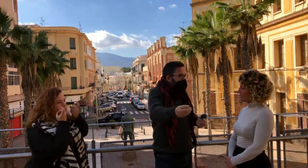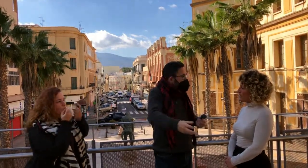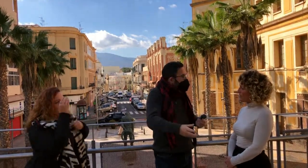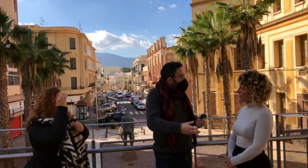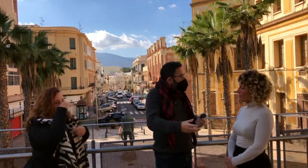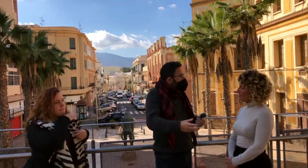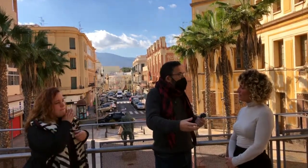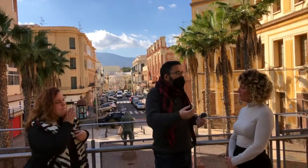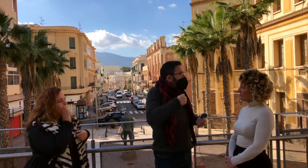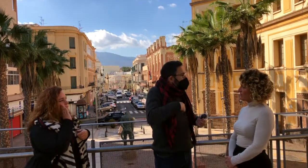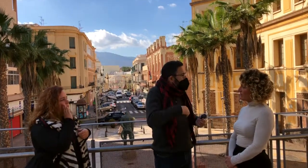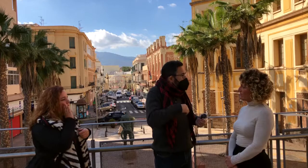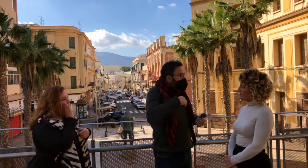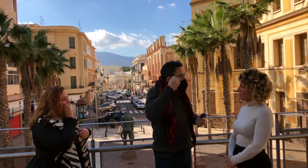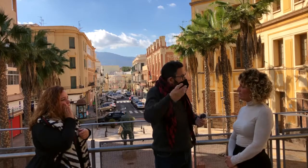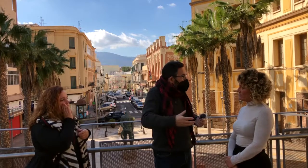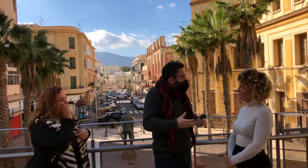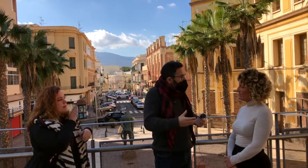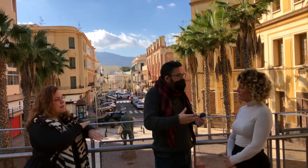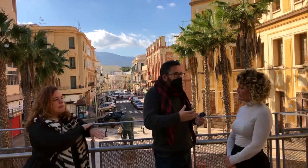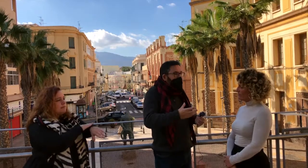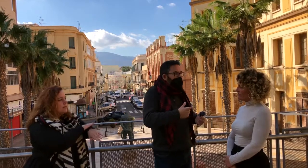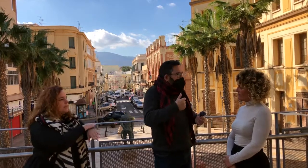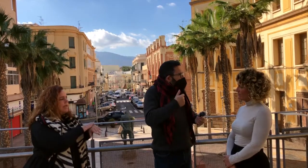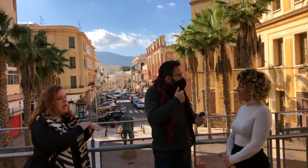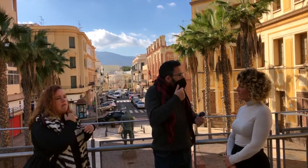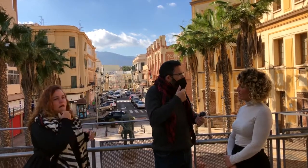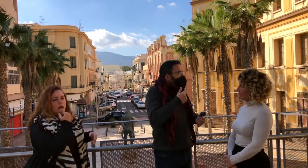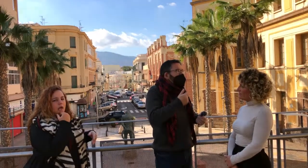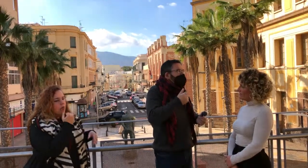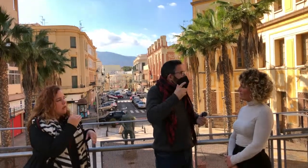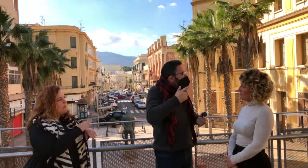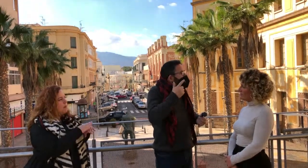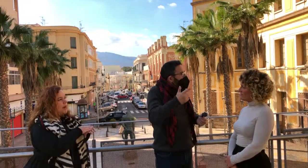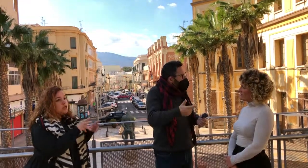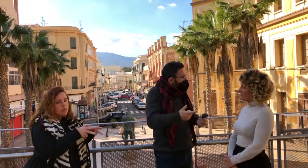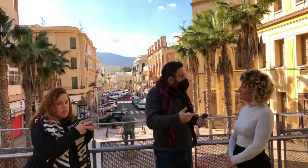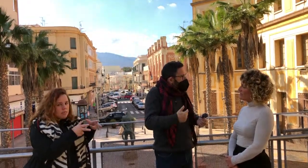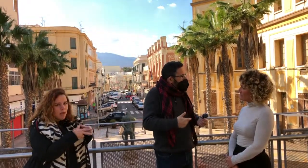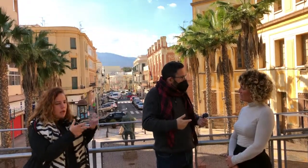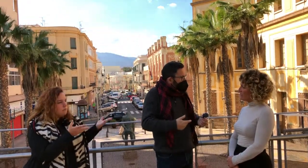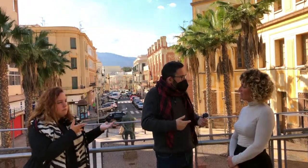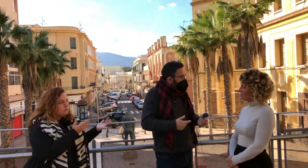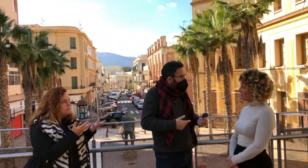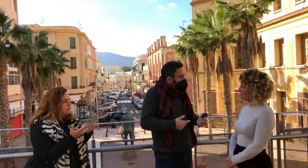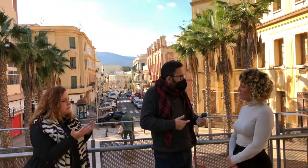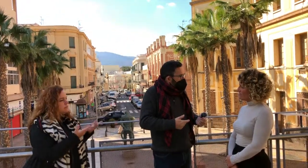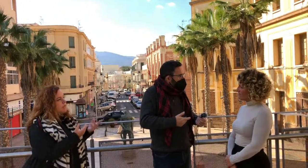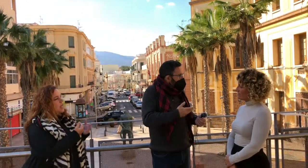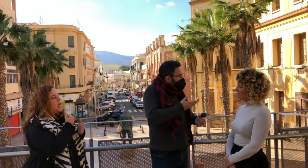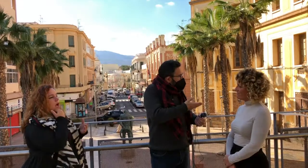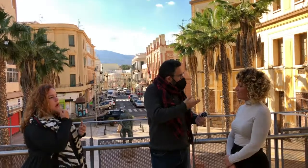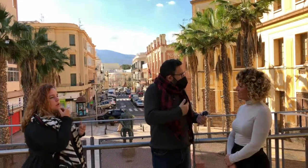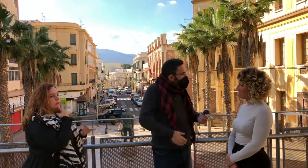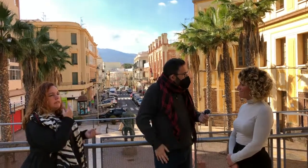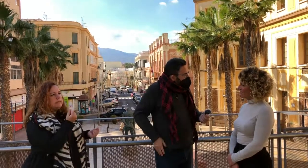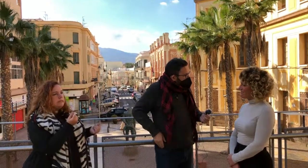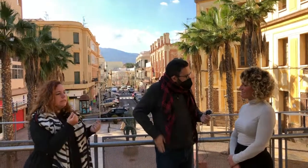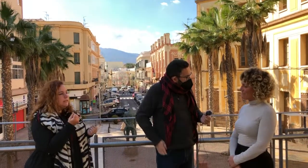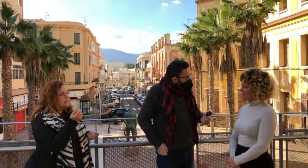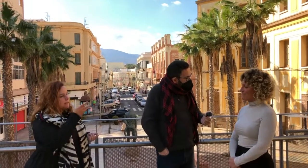la administración, para ti misma, para la sociedad, o algo que, oye, pues no hemos comentado esto que me gustaría comentar, ¿vale? Así que